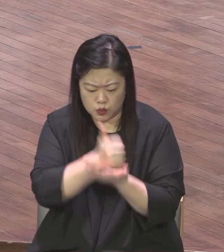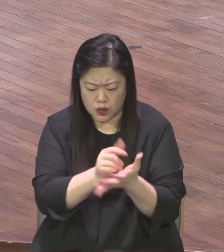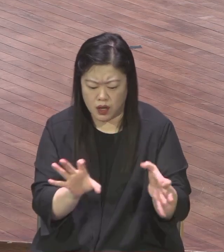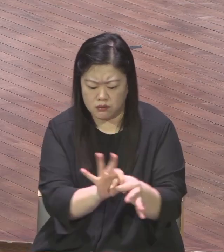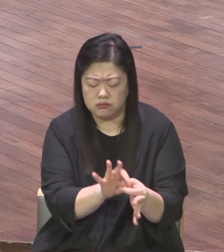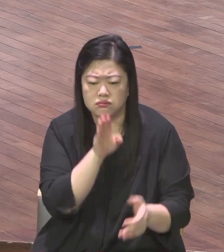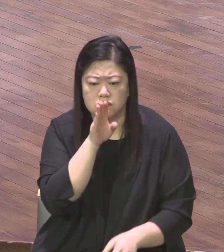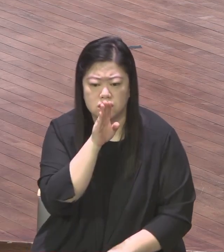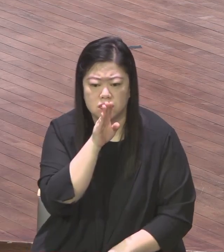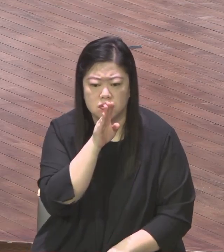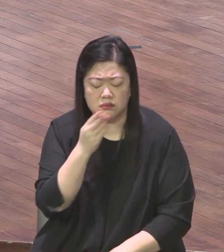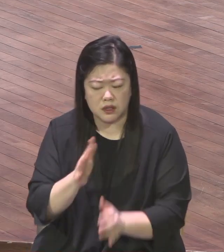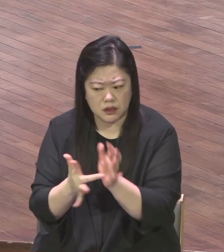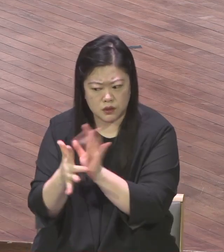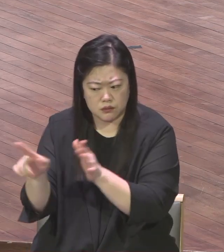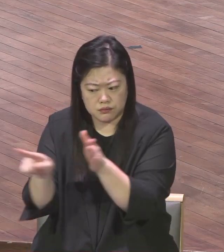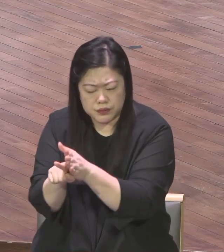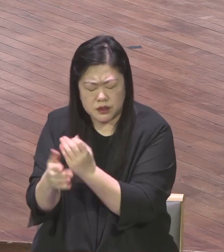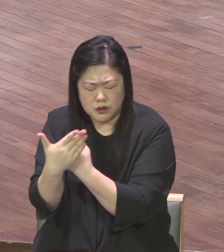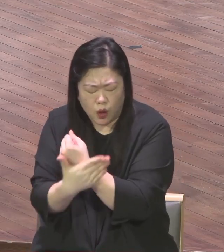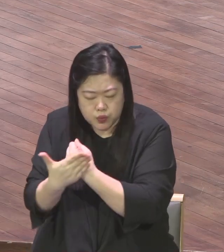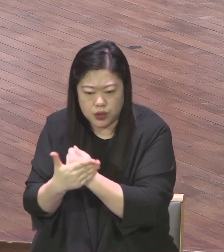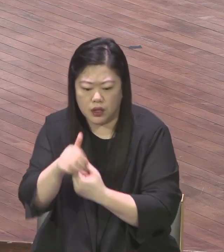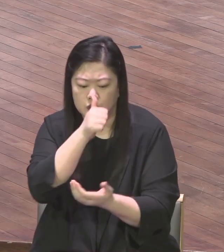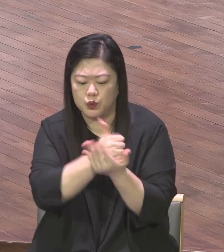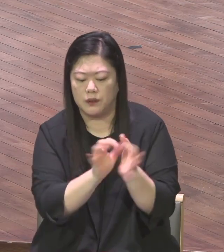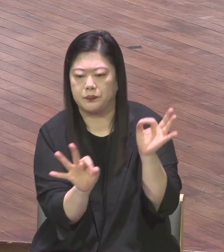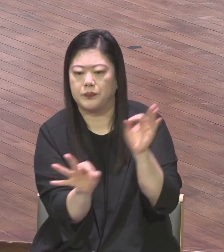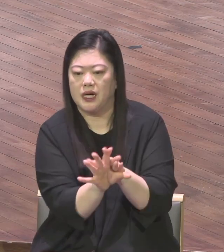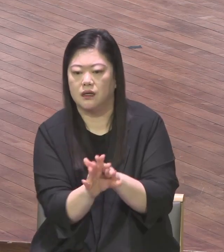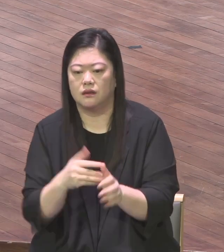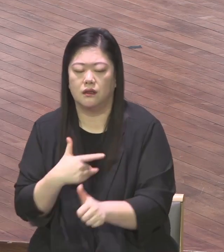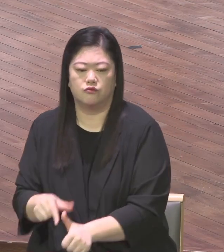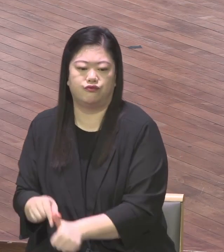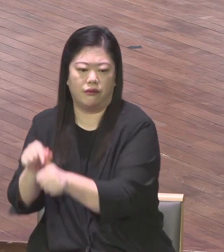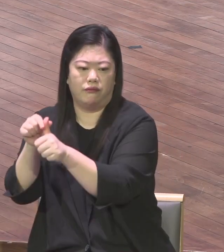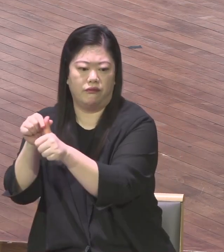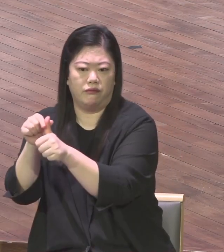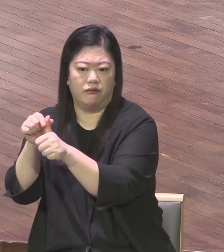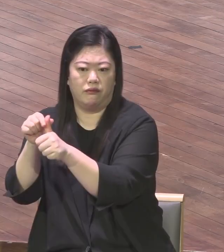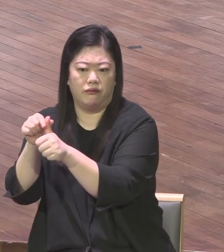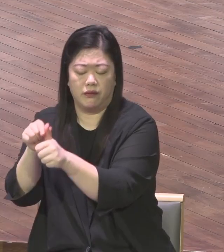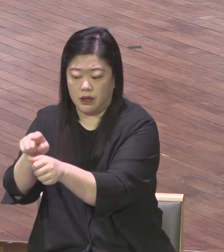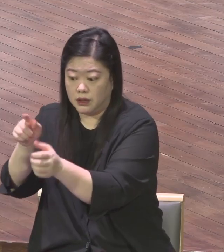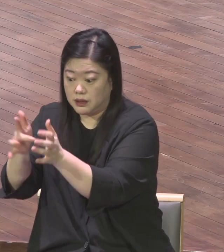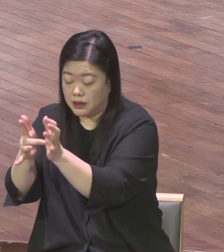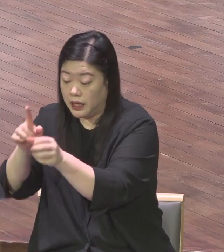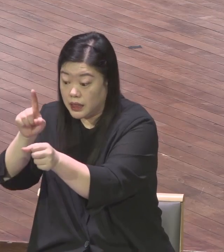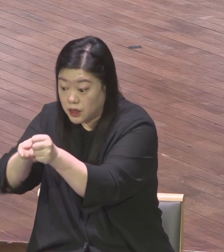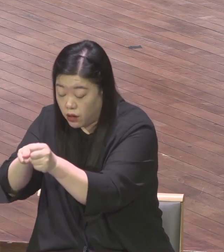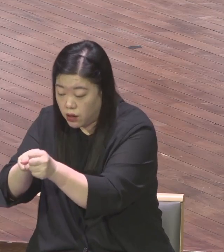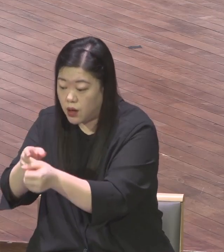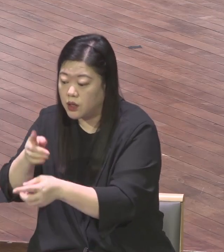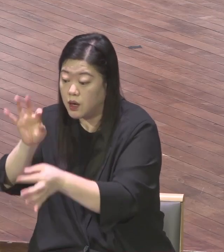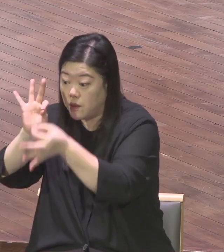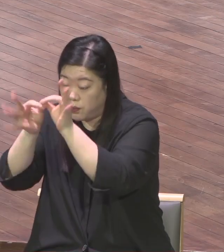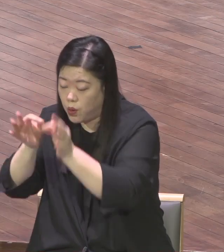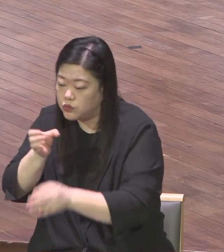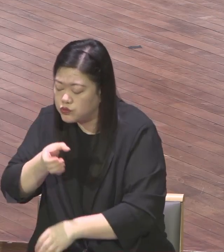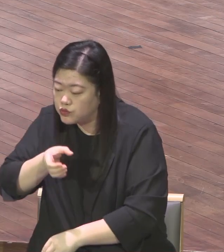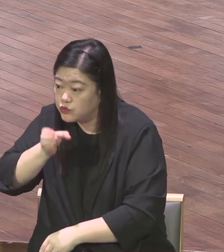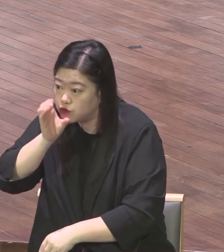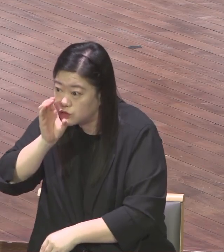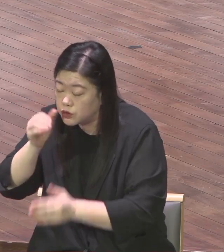구원받았구나. 구원의 놀라운 은혜에 감사하는 것입니다. 떡을 먹고 포도주를 마시면서